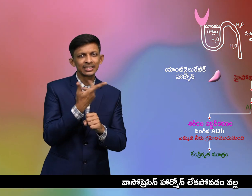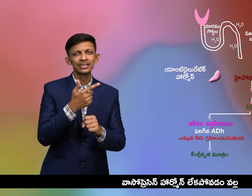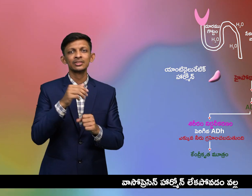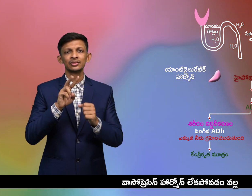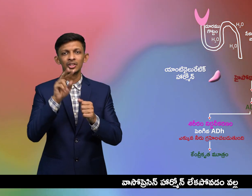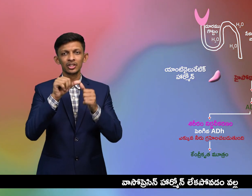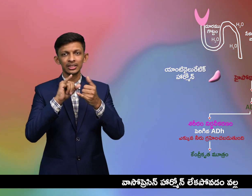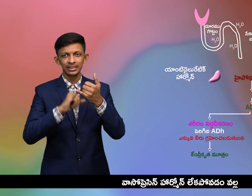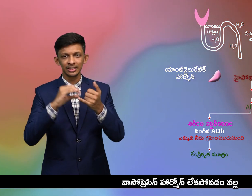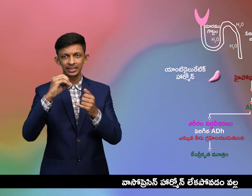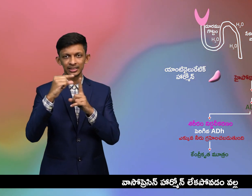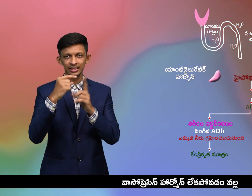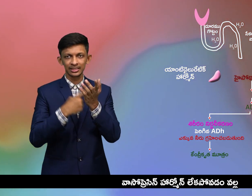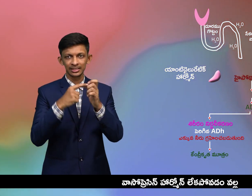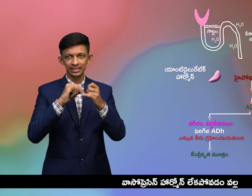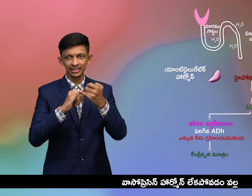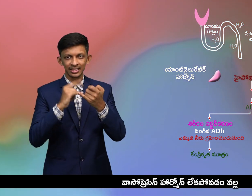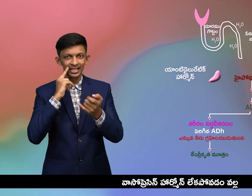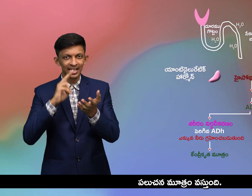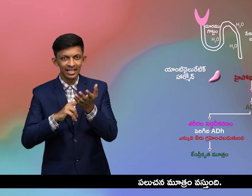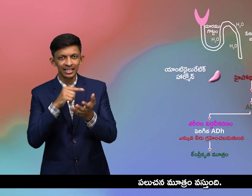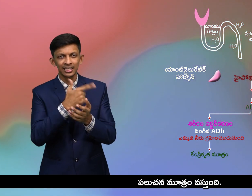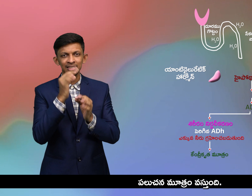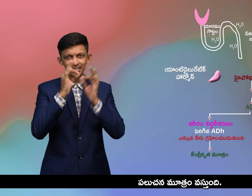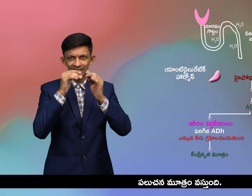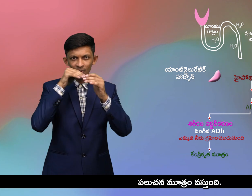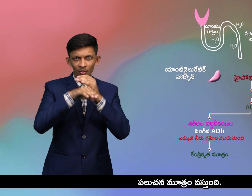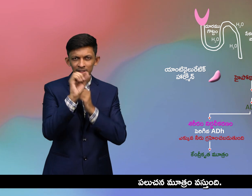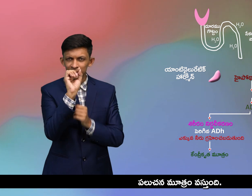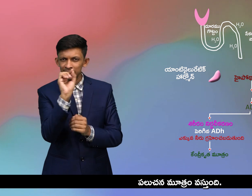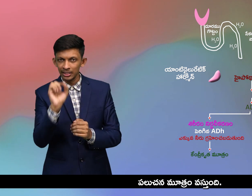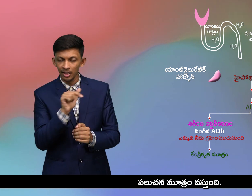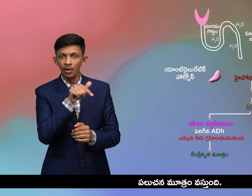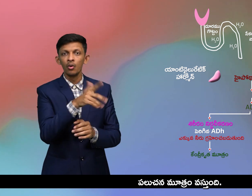వాసోప్రెసిన్ హార్మోన్ లేకపోవడం వల్ల పలుచని మూత్రం వస్తుంది.